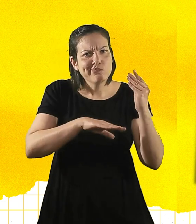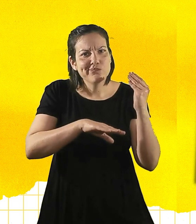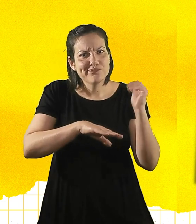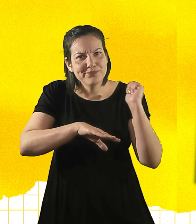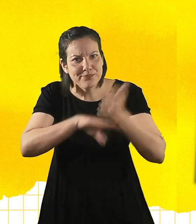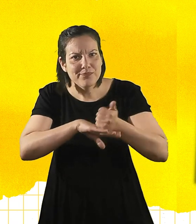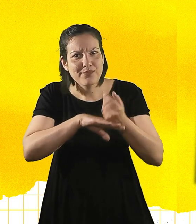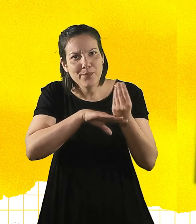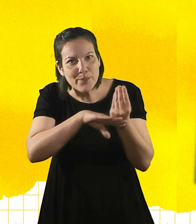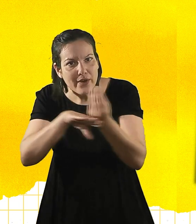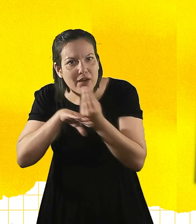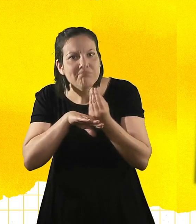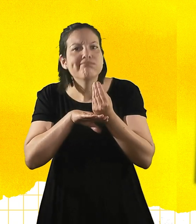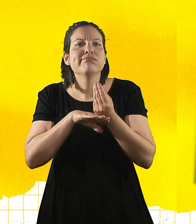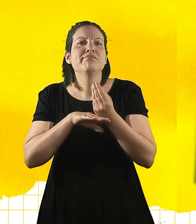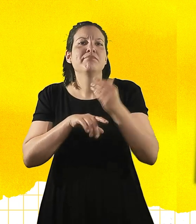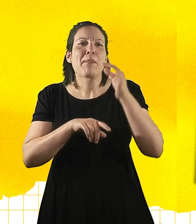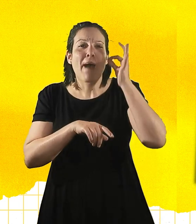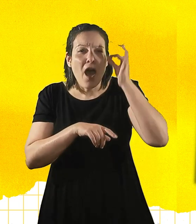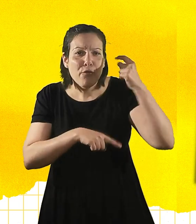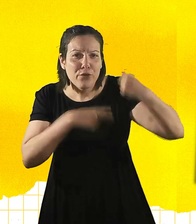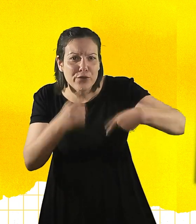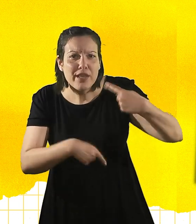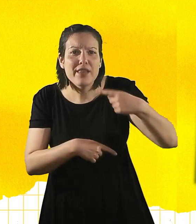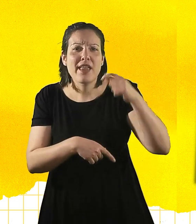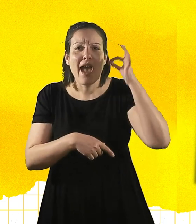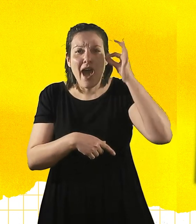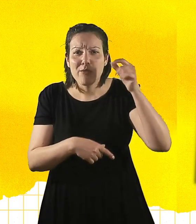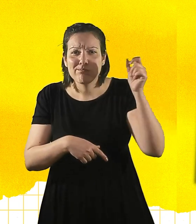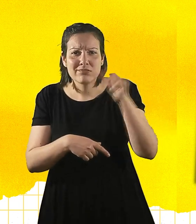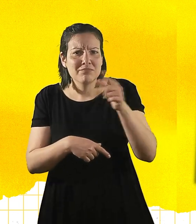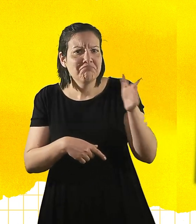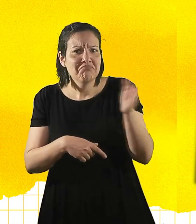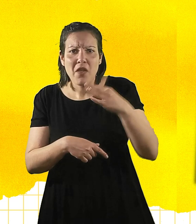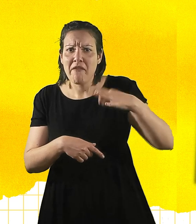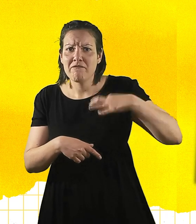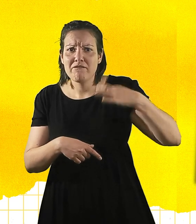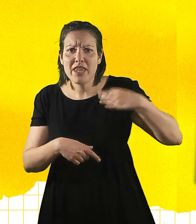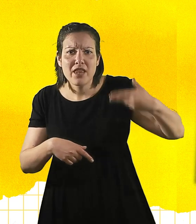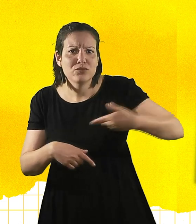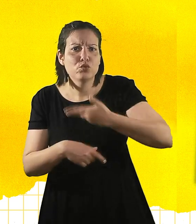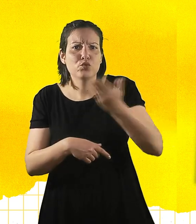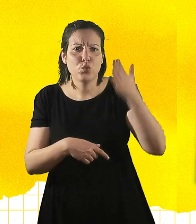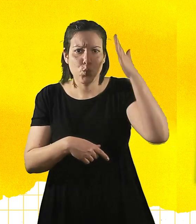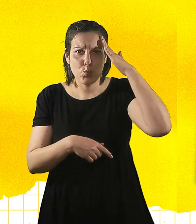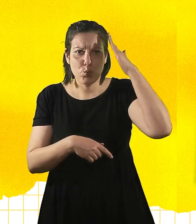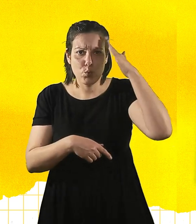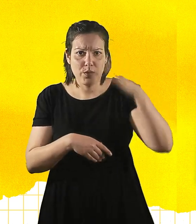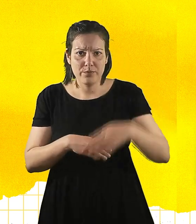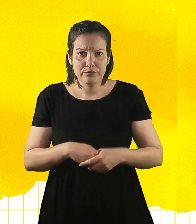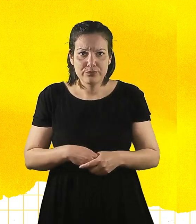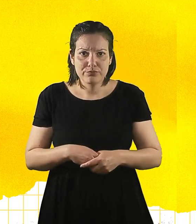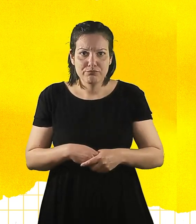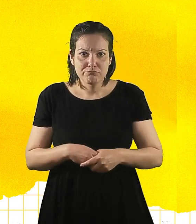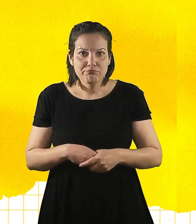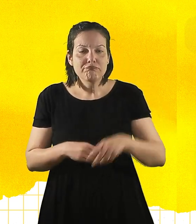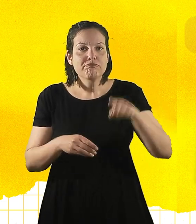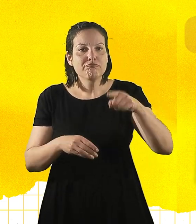afrodescendientes y africanas en todos los aspectos de la vida sociocultural. Esta conmemoración